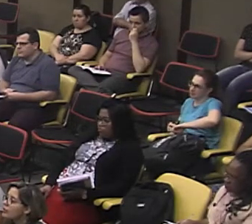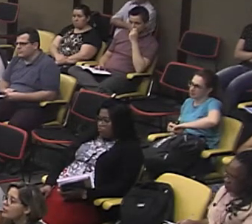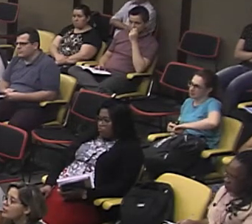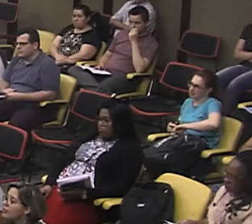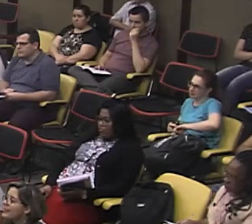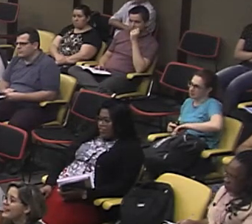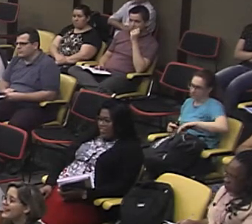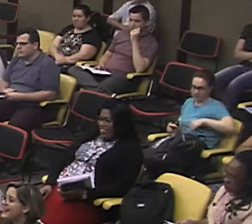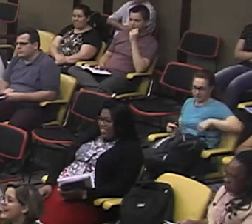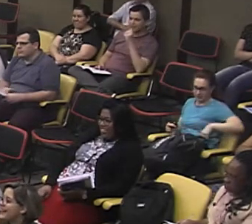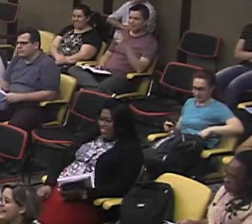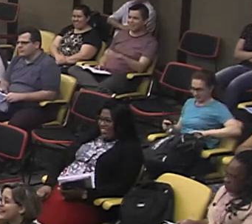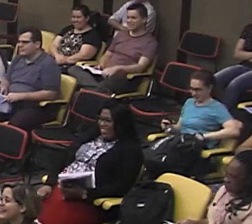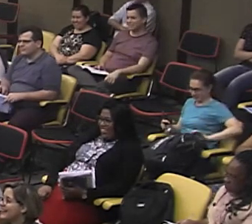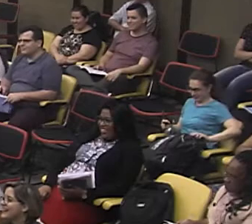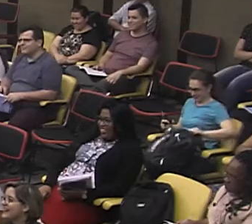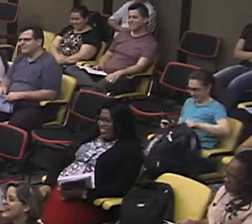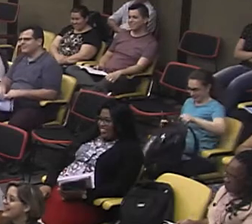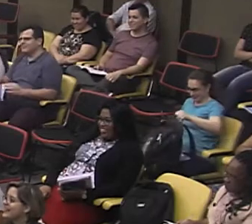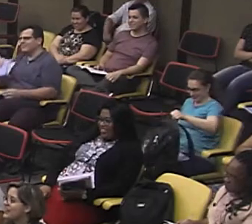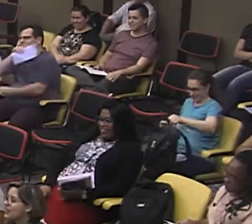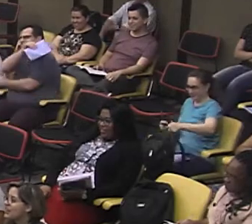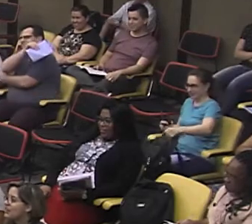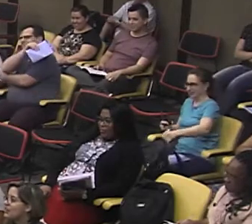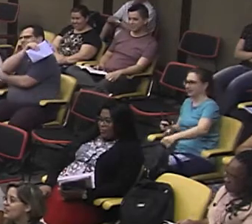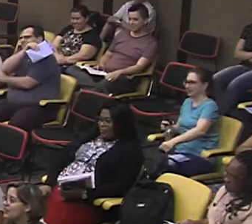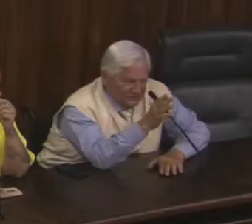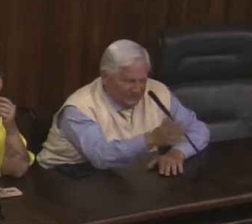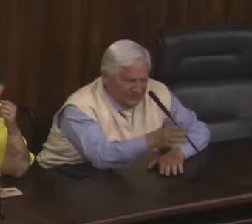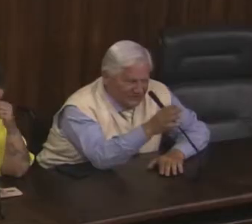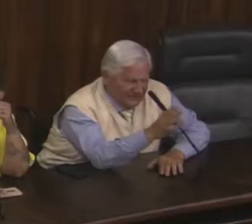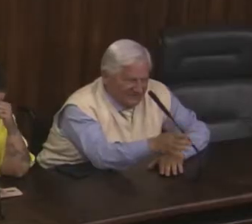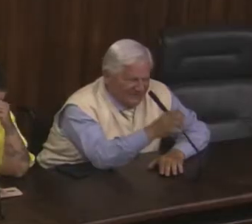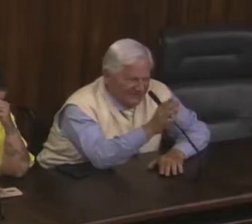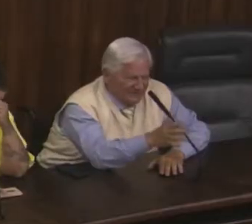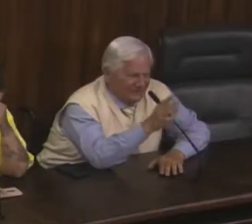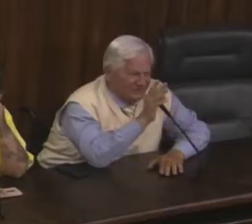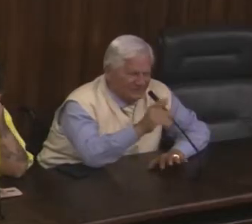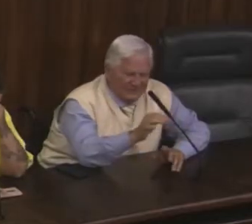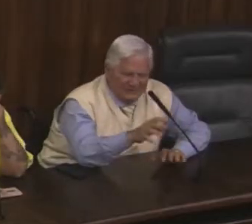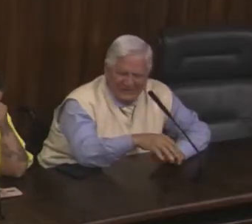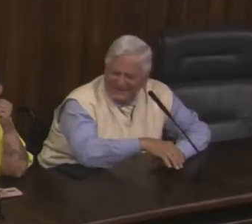eu. É porque ela fica aqui na minha frente e eu não vejo, né? Então eu não consigo ver